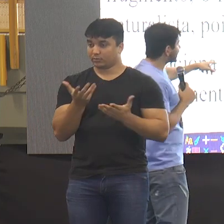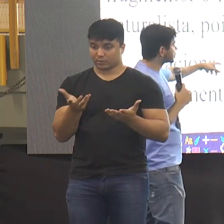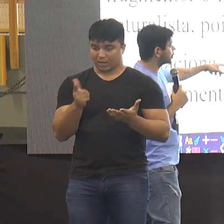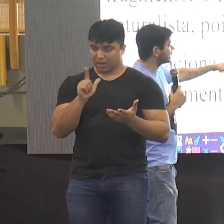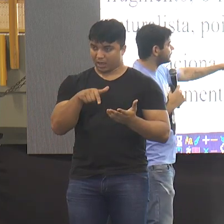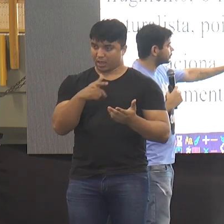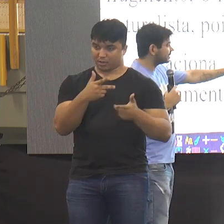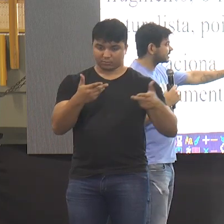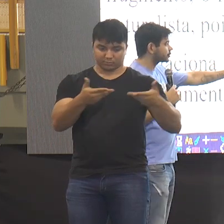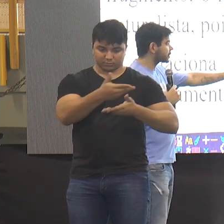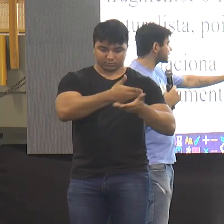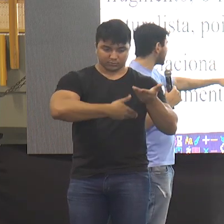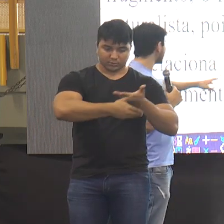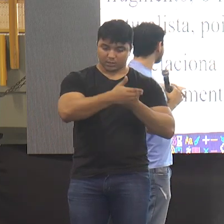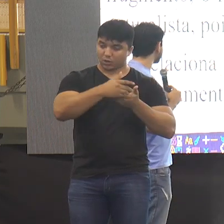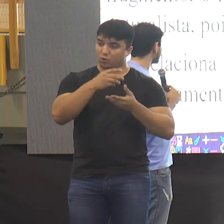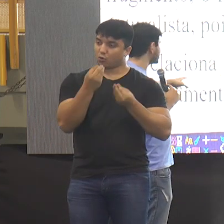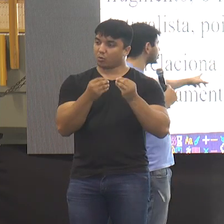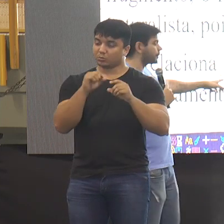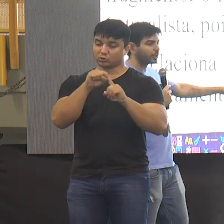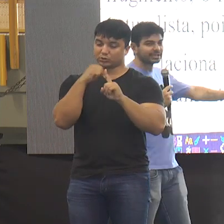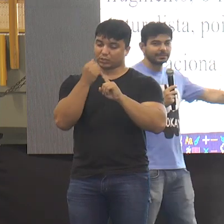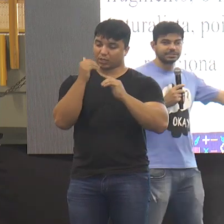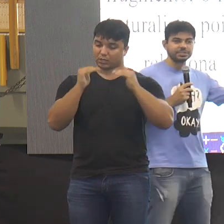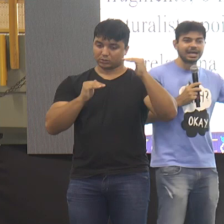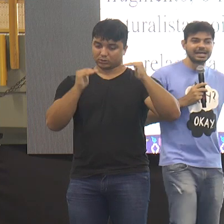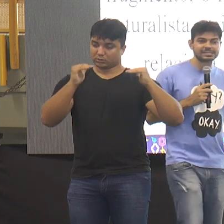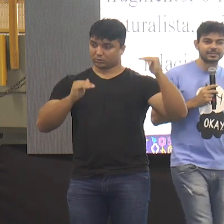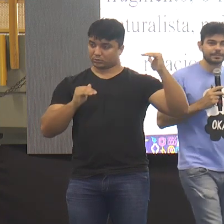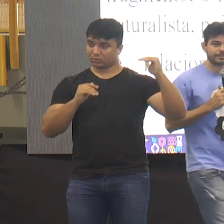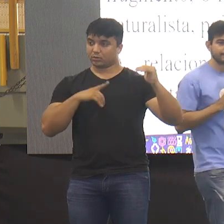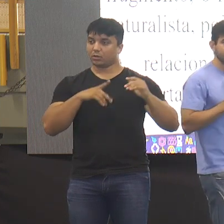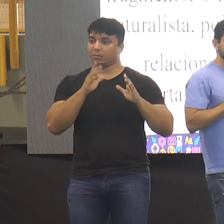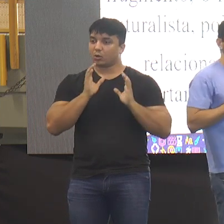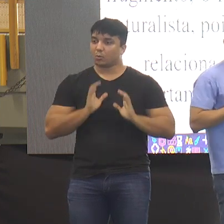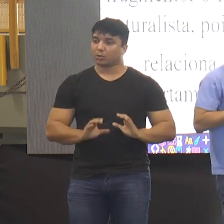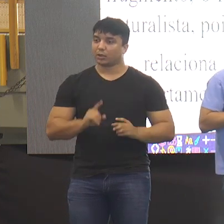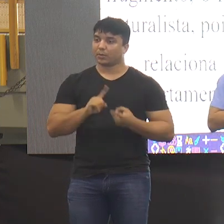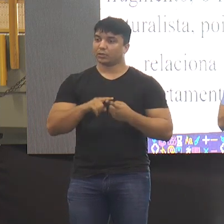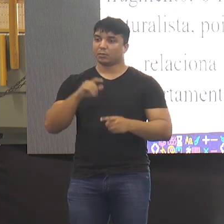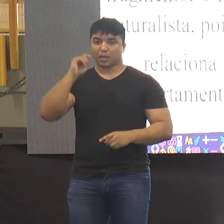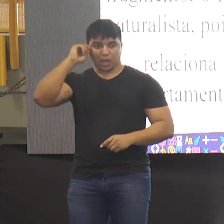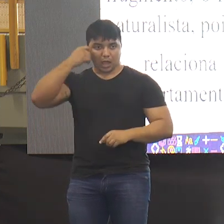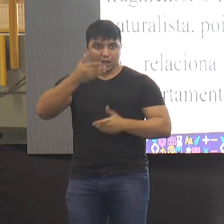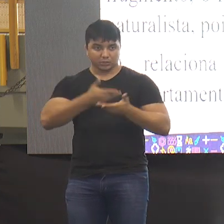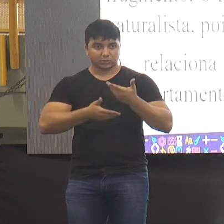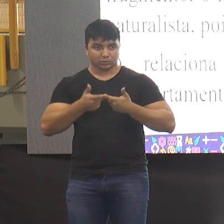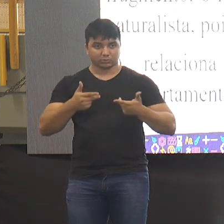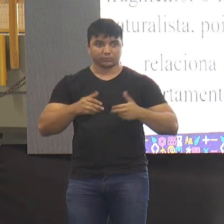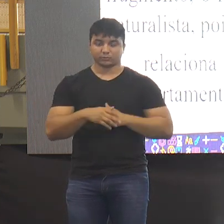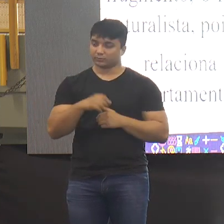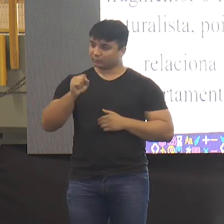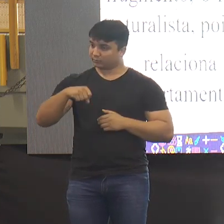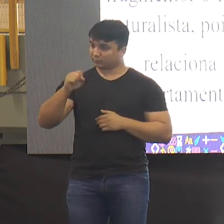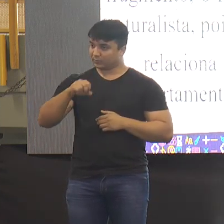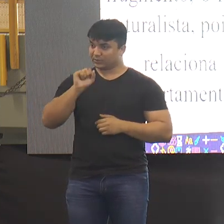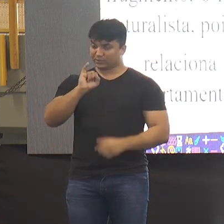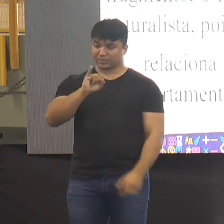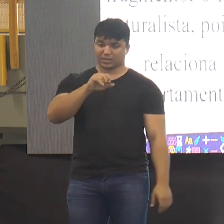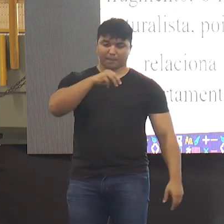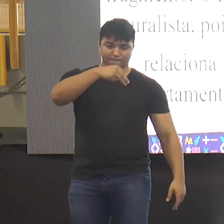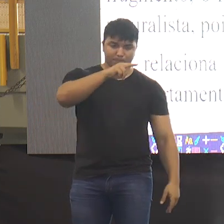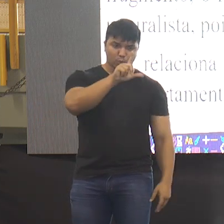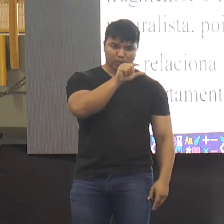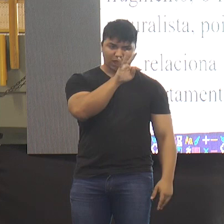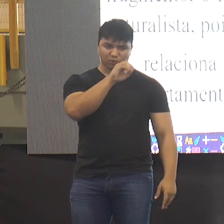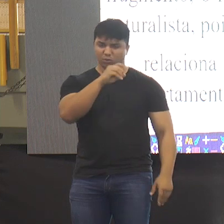porque relaciona a posição social a padrões de comportamento e de raça? É. Se é mulato, é de